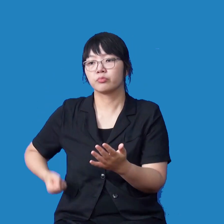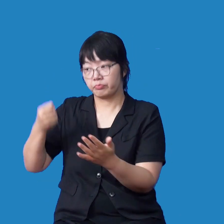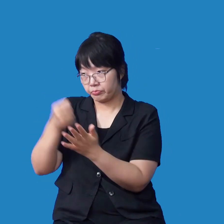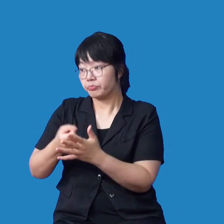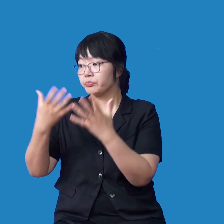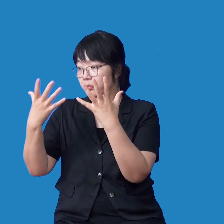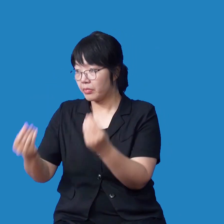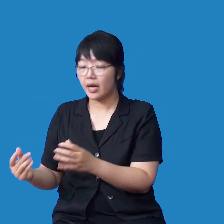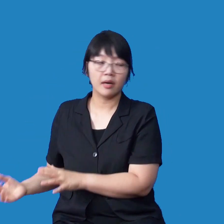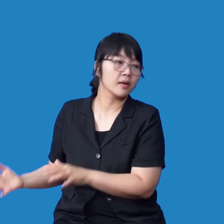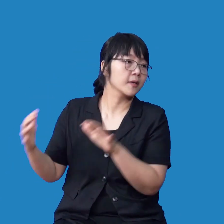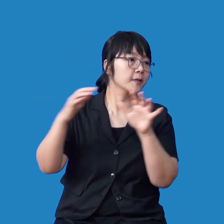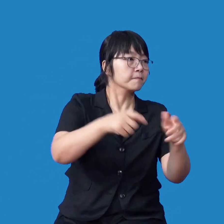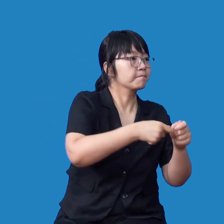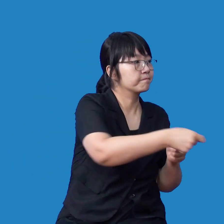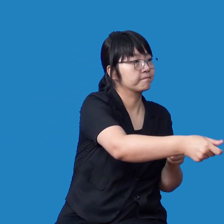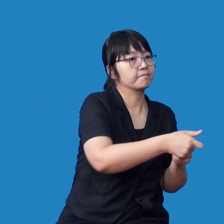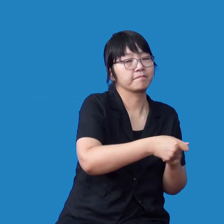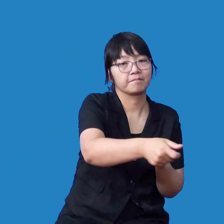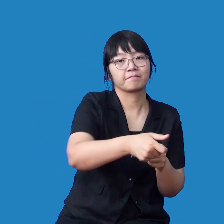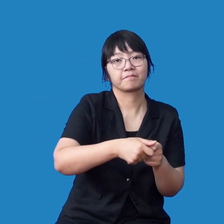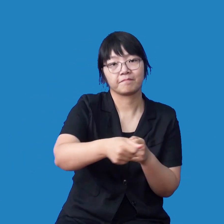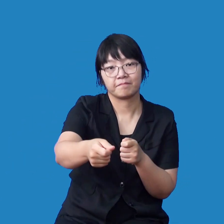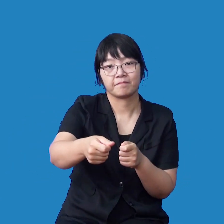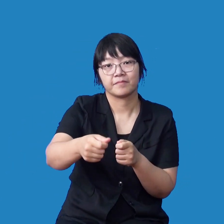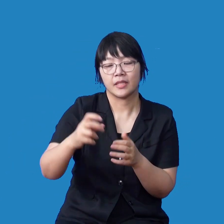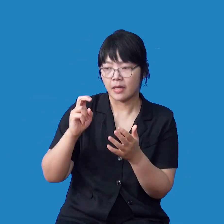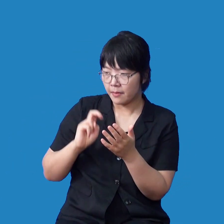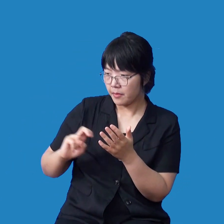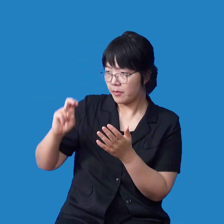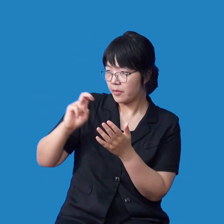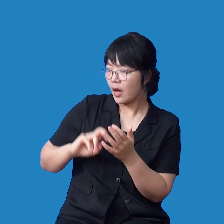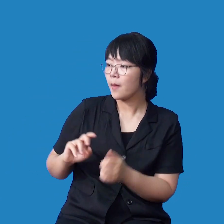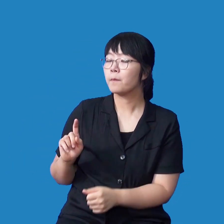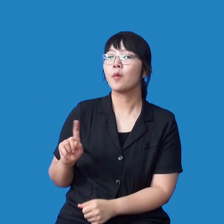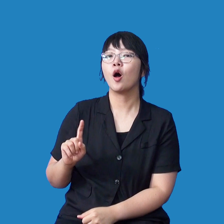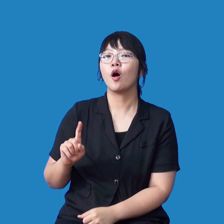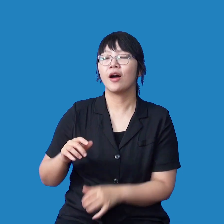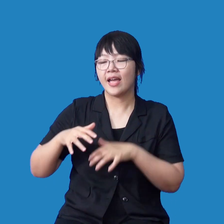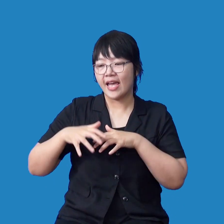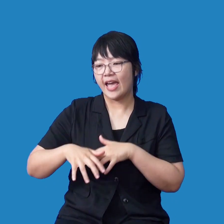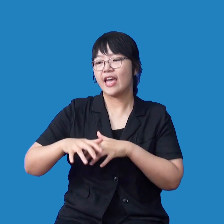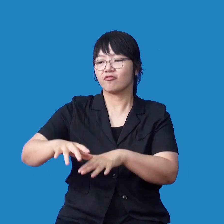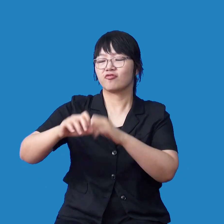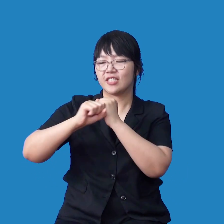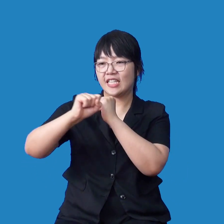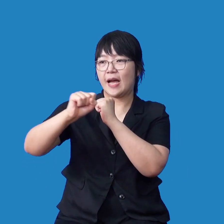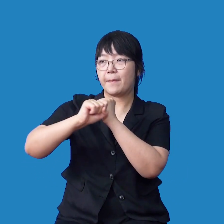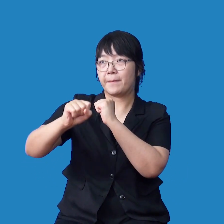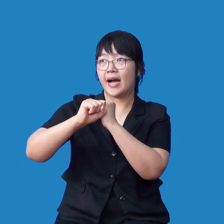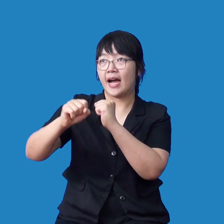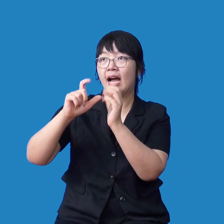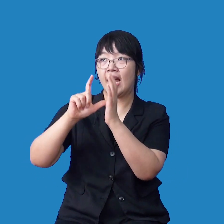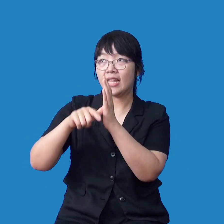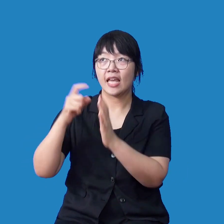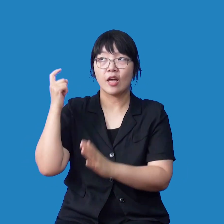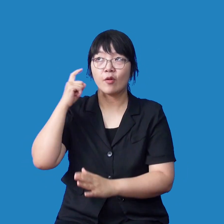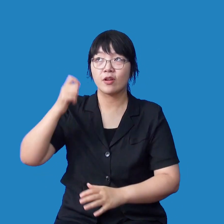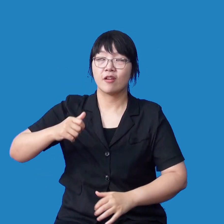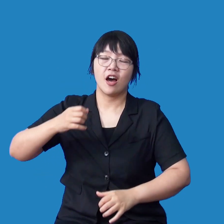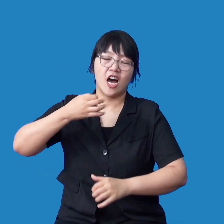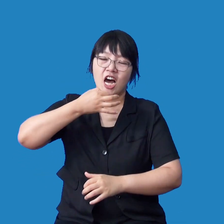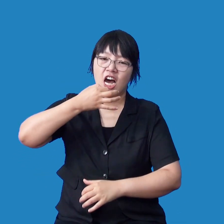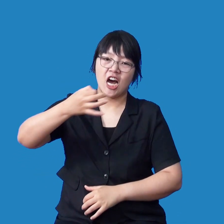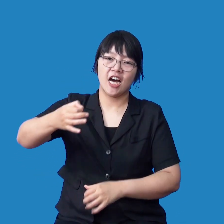해서 불리워진 찬송이 바로 이 찬송이에요. 행군할 나팔 소리에 주의 호령 났으니